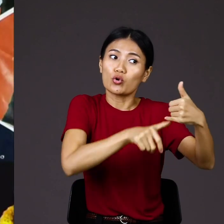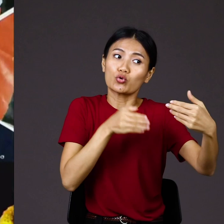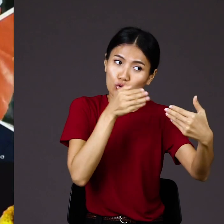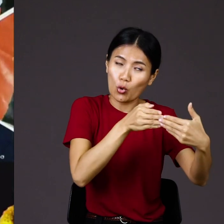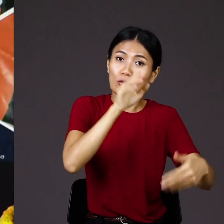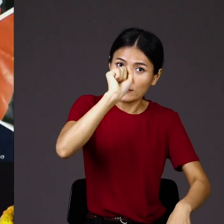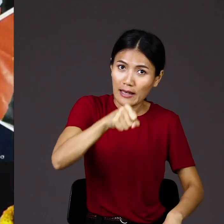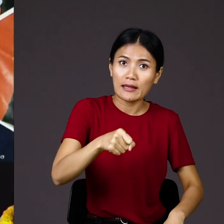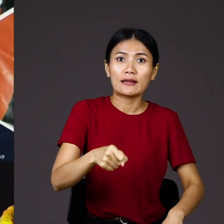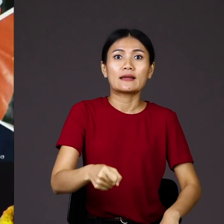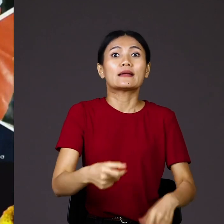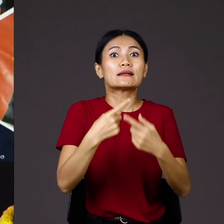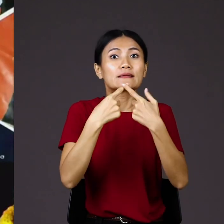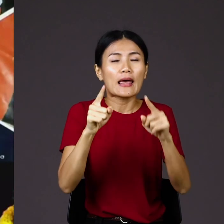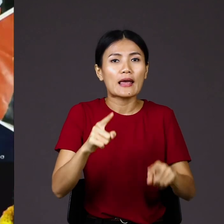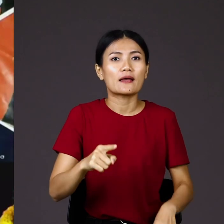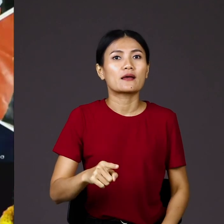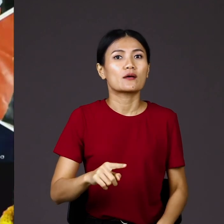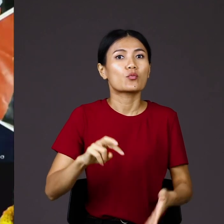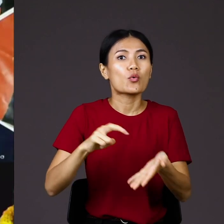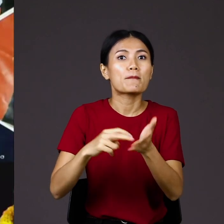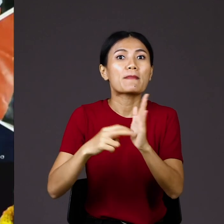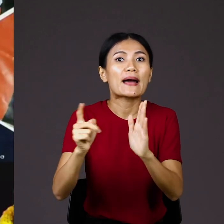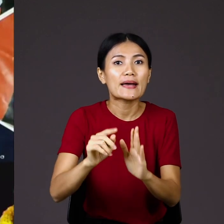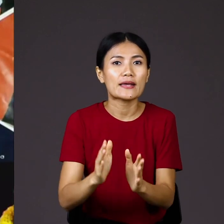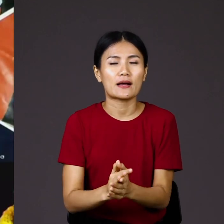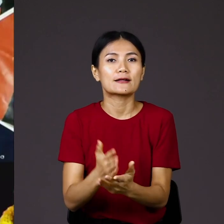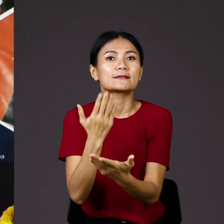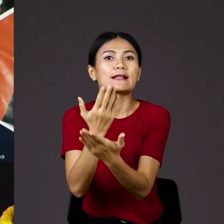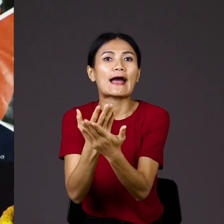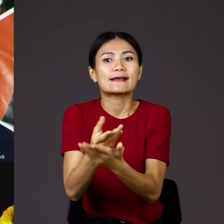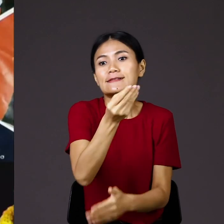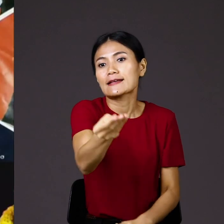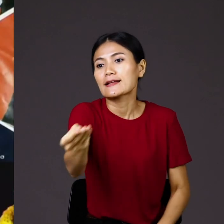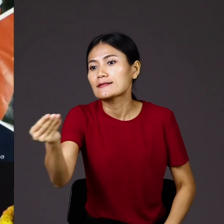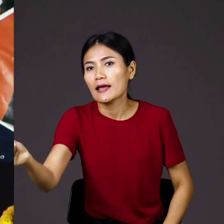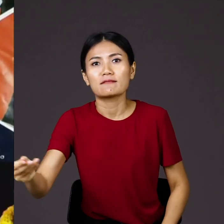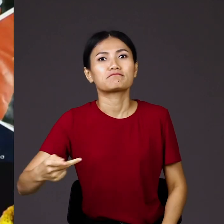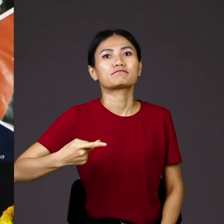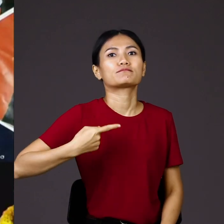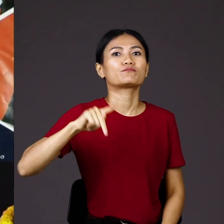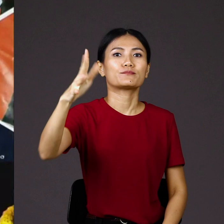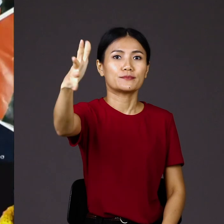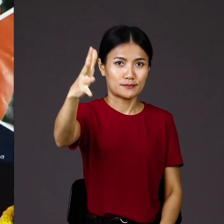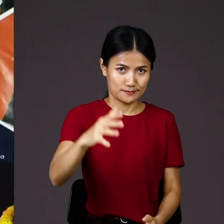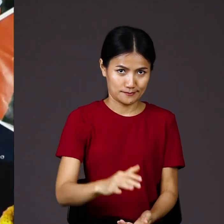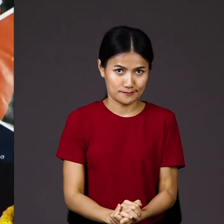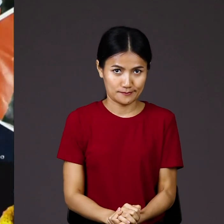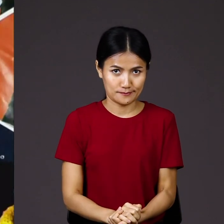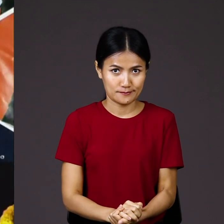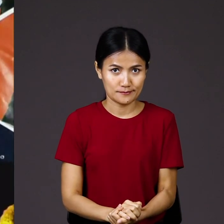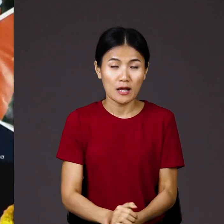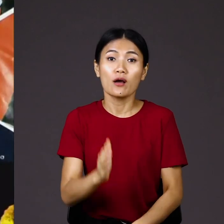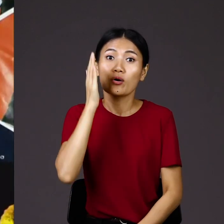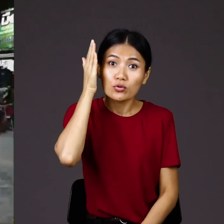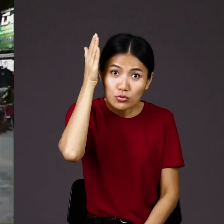ชน์ต่อไพบูลย์เท่านั้นแต่มันกำลังหมายความว่าการแจกเงินทำงานไม่ได้แล้วในระดับการเมือง